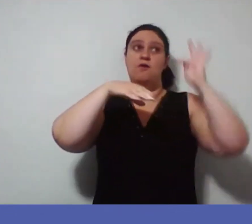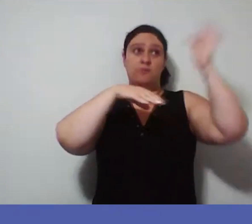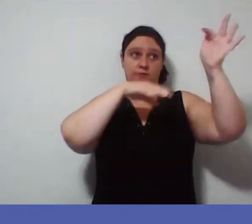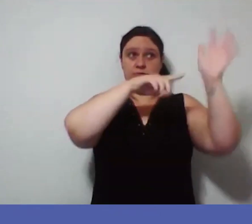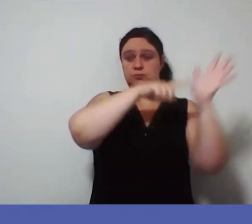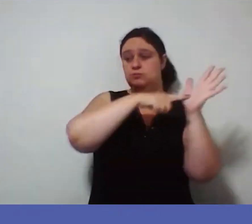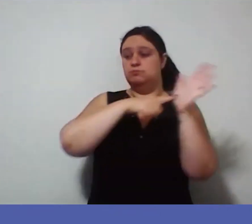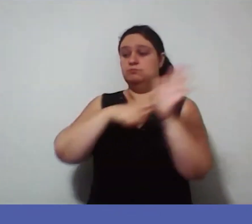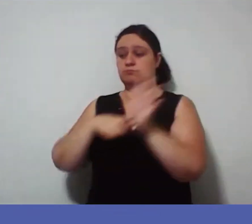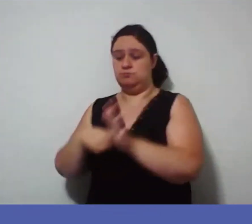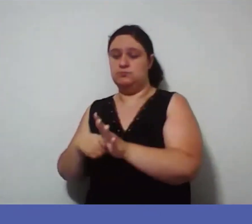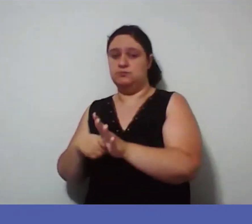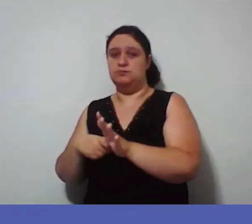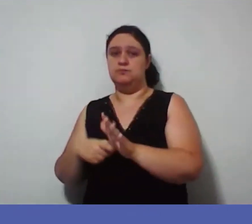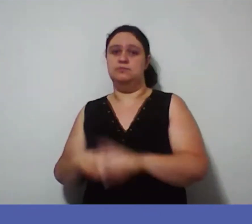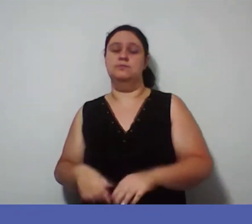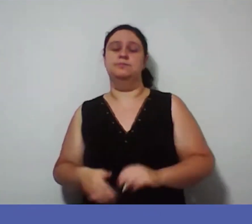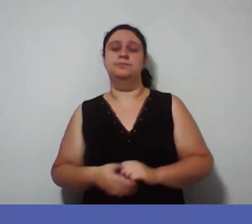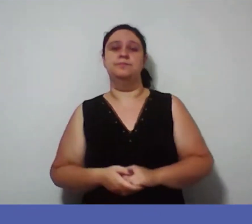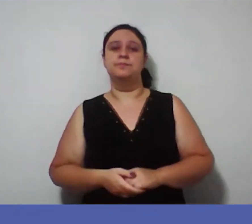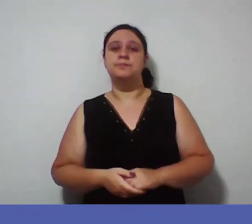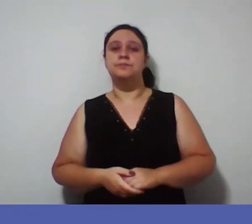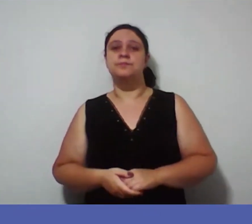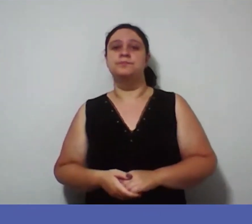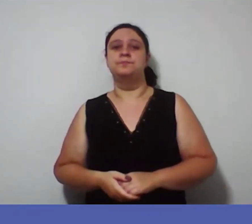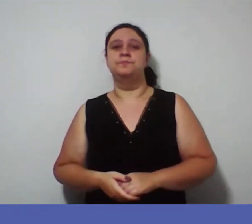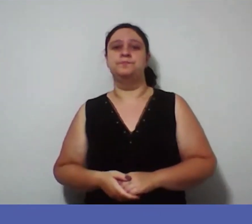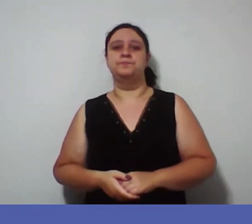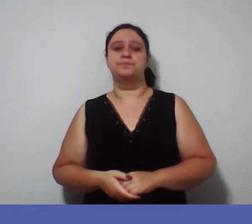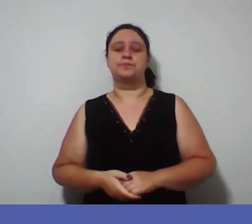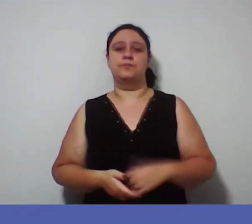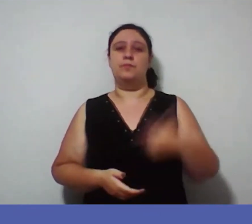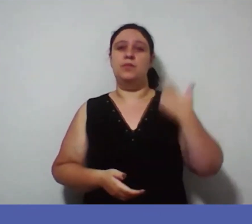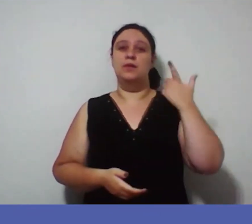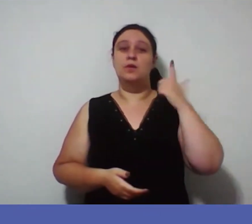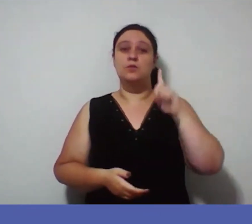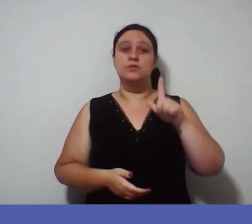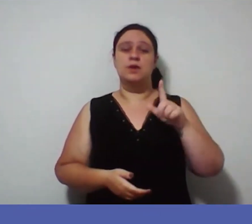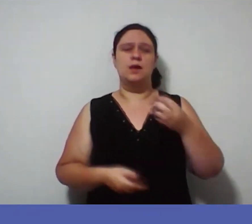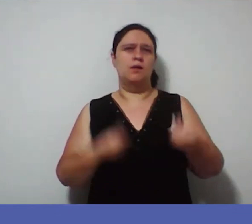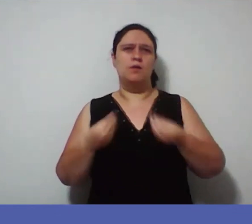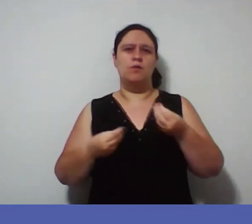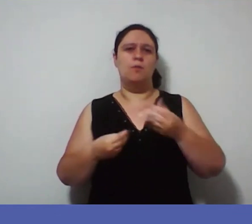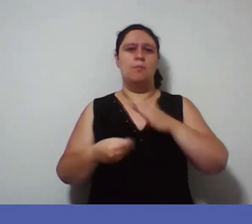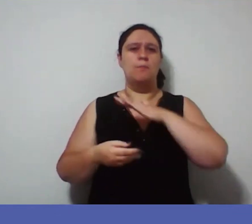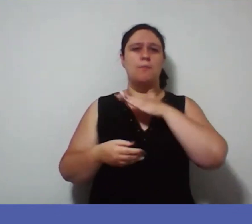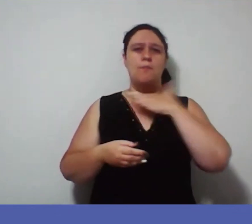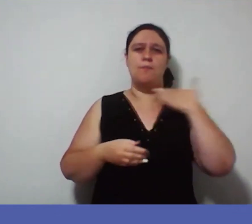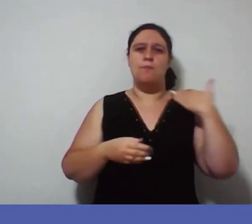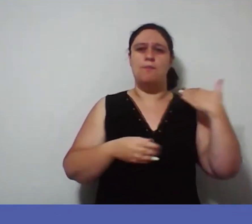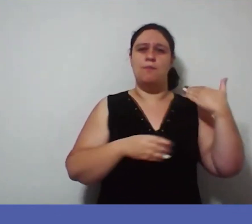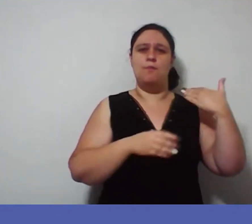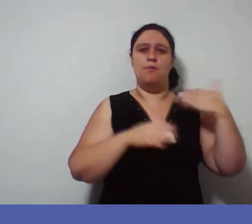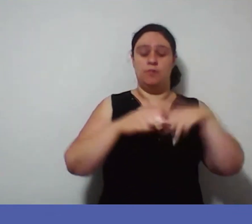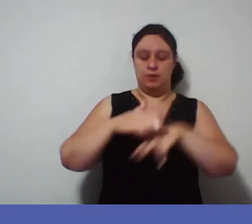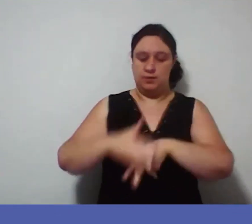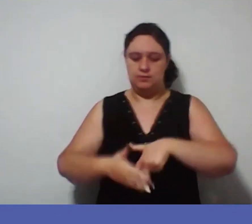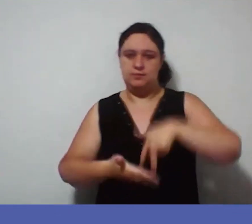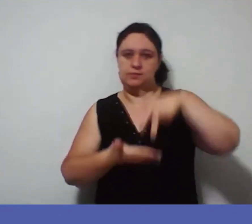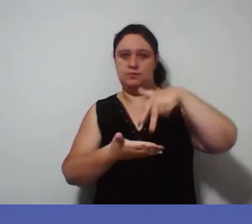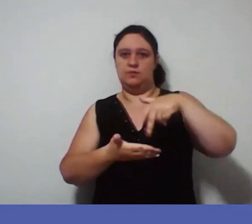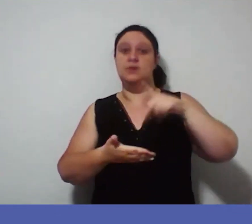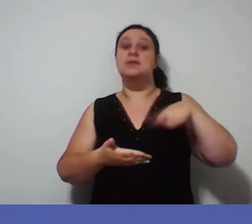reino, mas só vai conseguir fazer isso morrendo e ressuscitando. E agora pela terceira vez ele